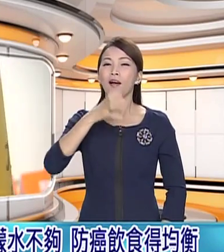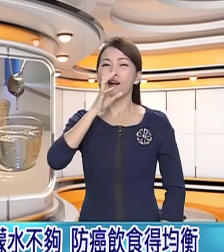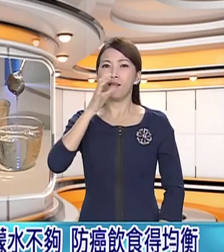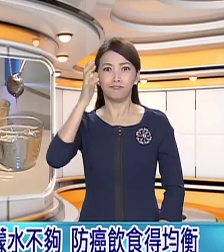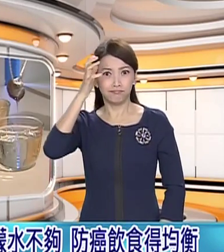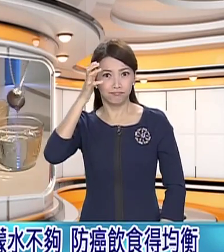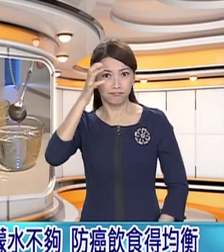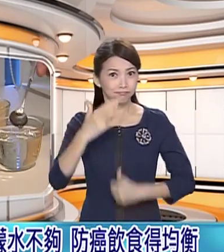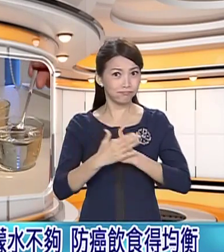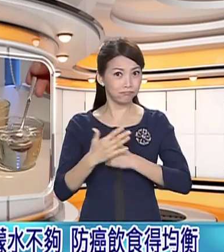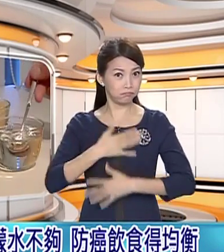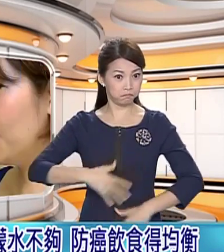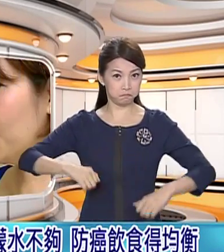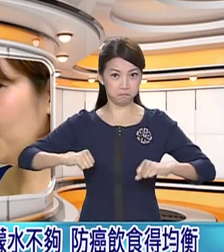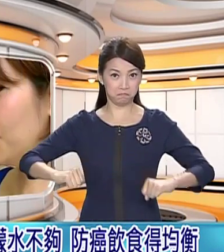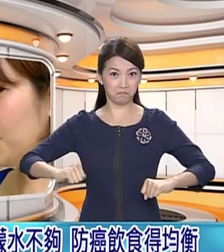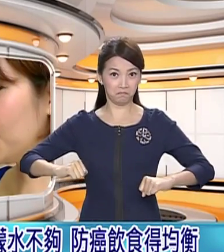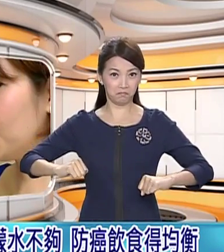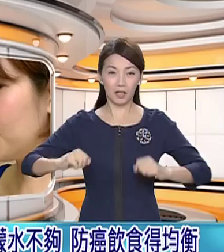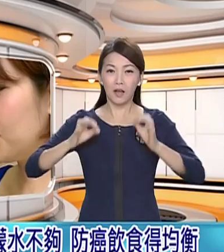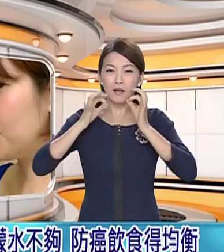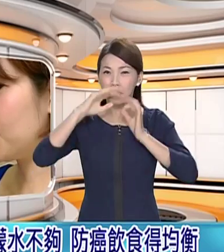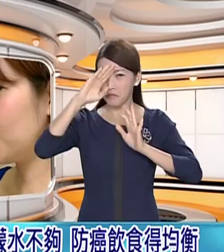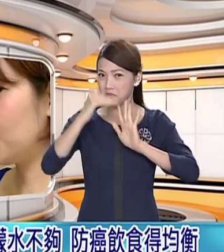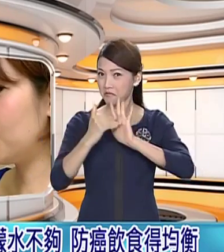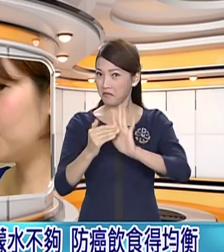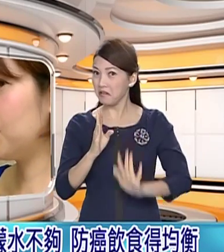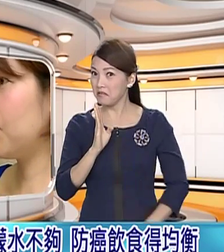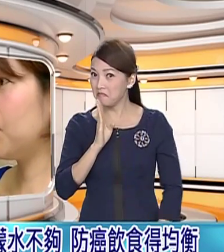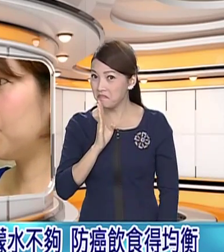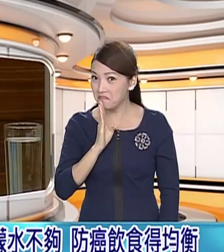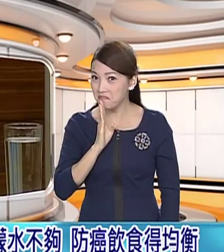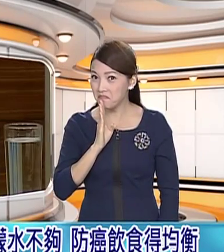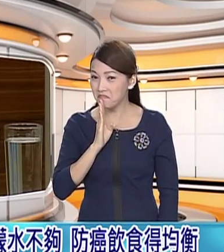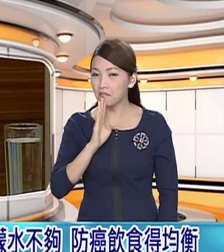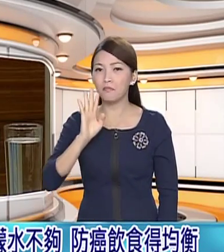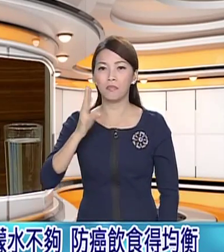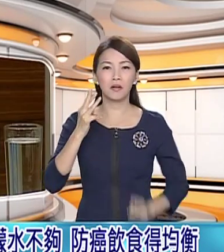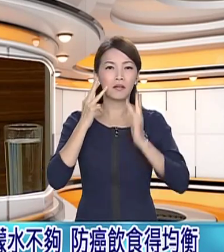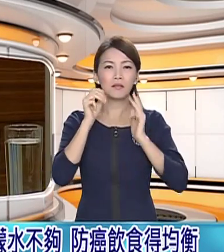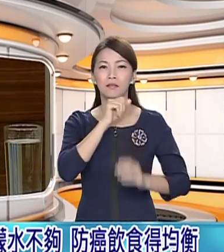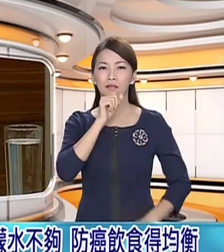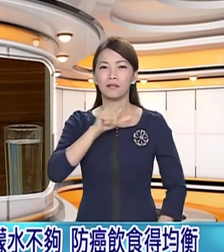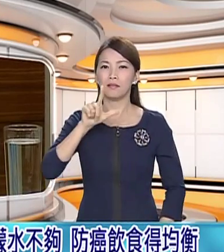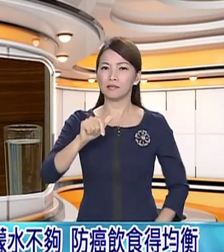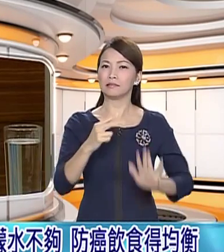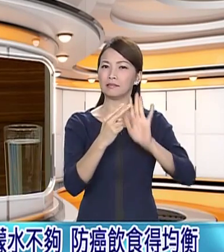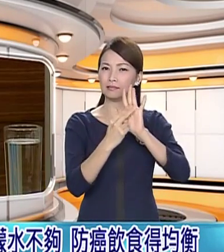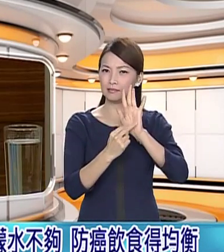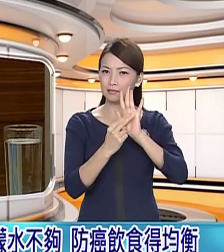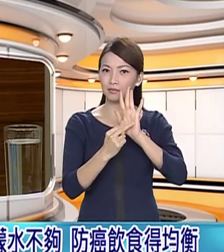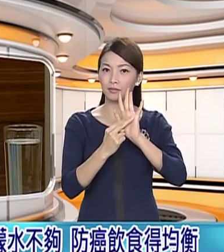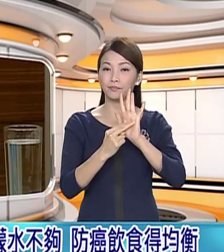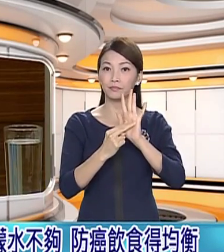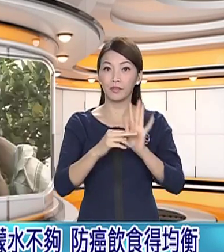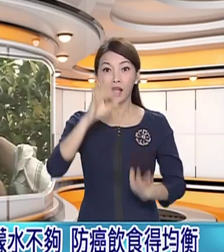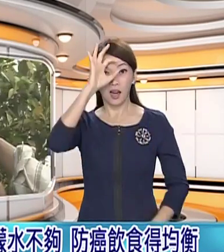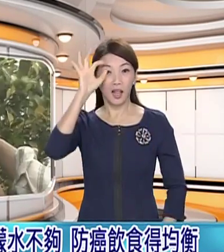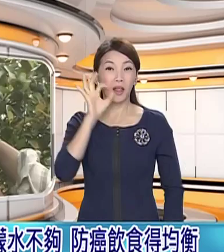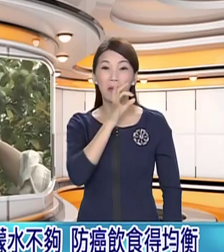檬水来增强免疫力，还会预防癌症。不过营养师表示，柠檬虽然